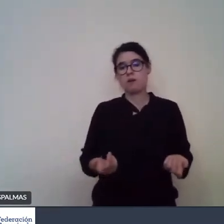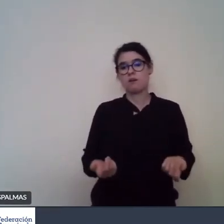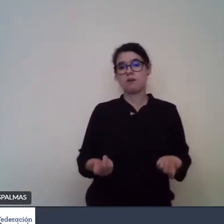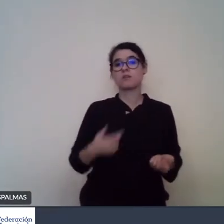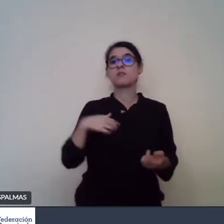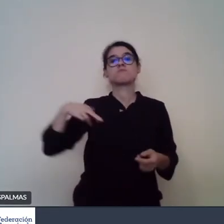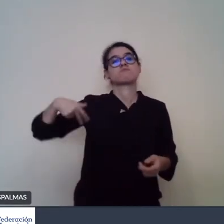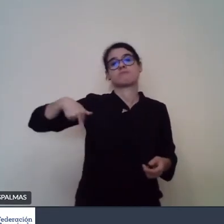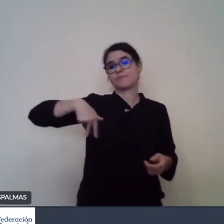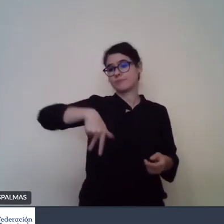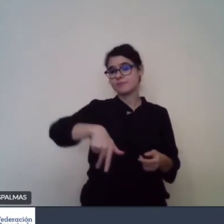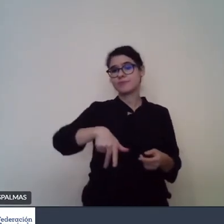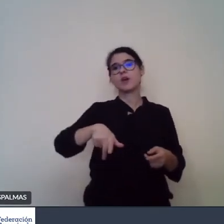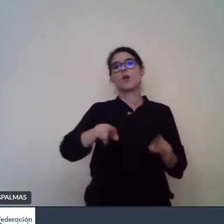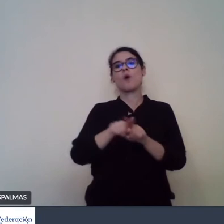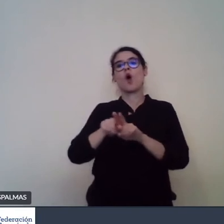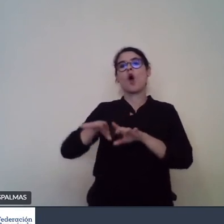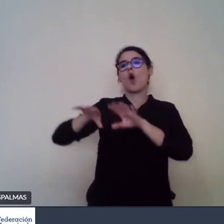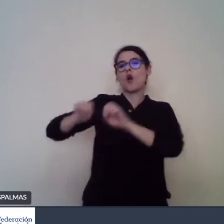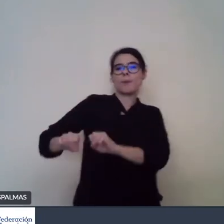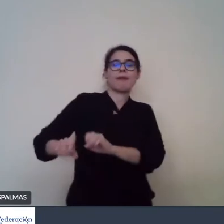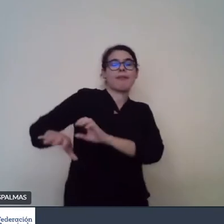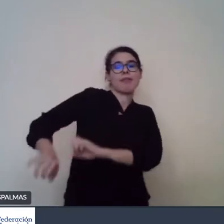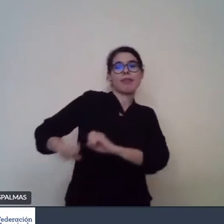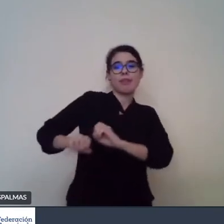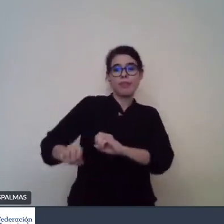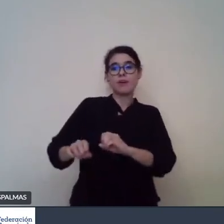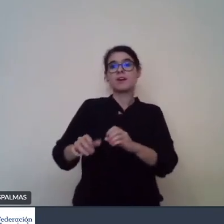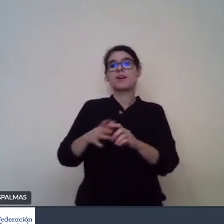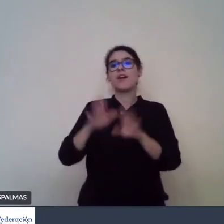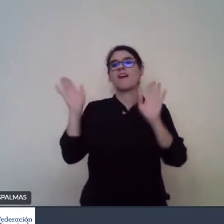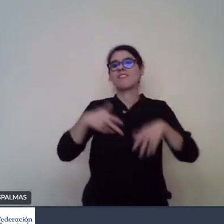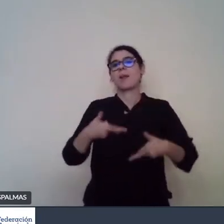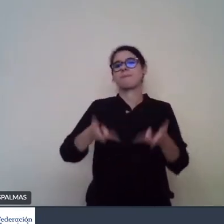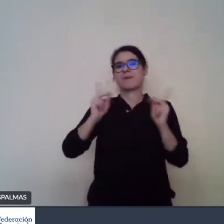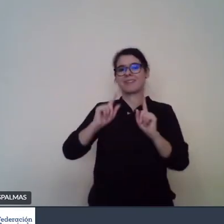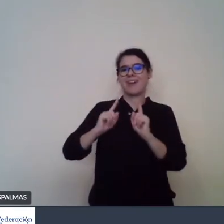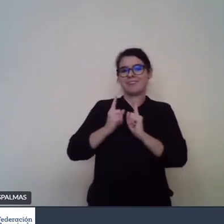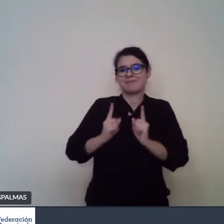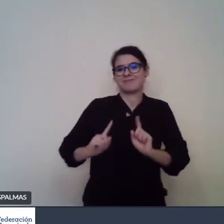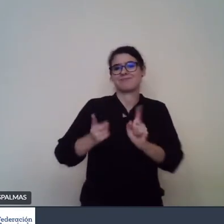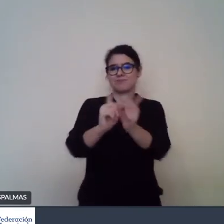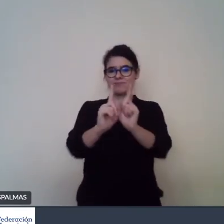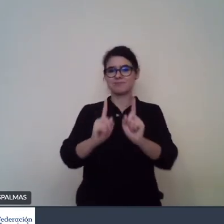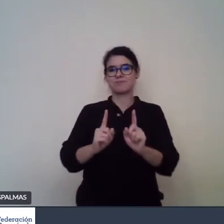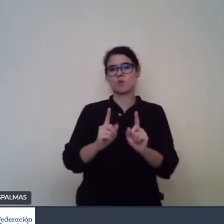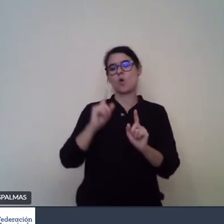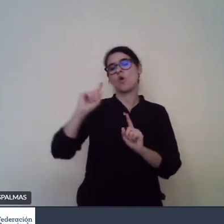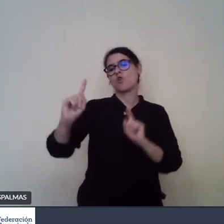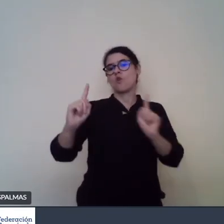le mantiene ocupado con esta posición de rebote y permite el uno contra uno en carrera, pequeño contra grande.